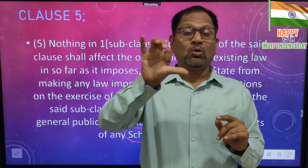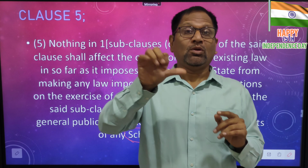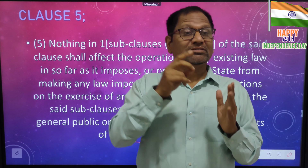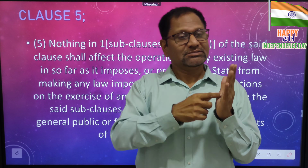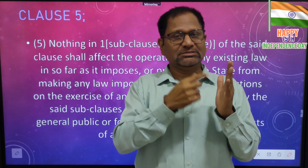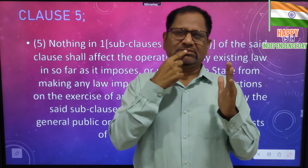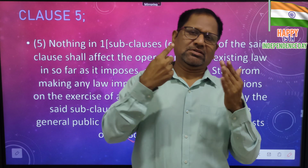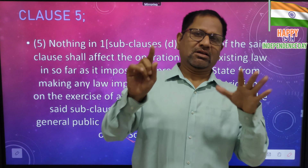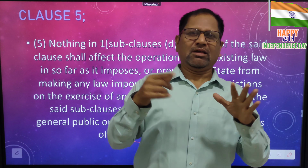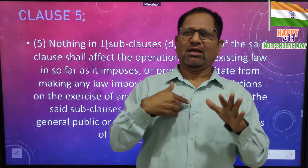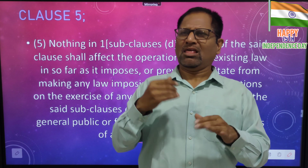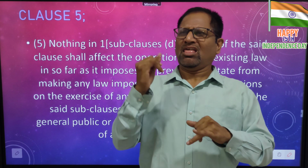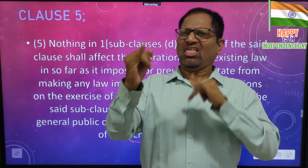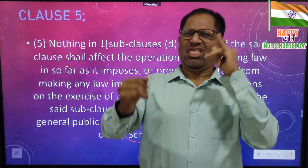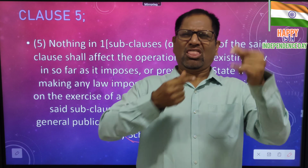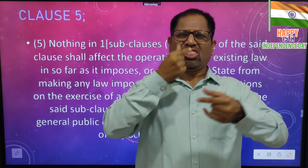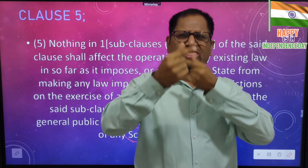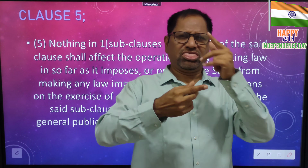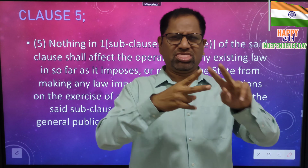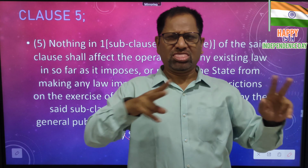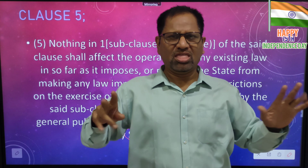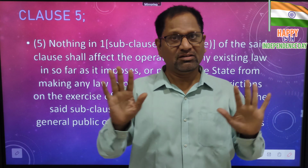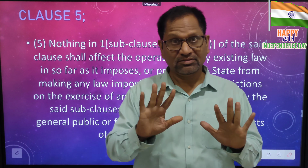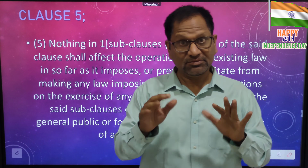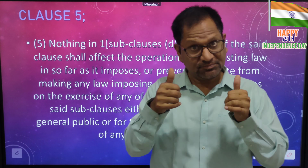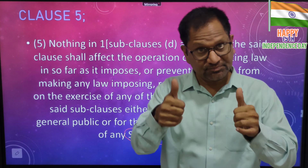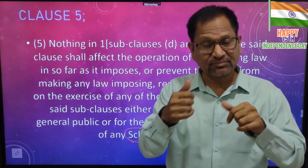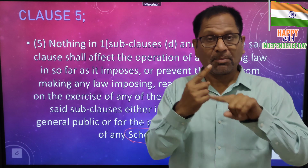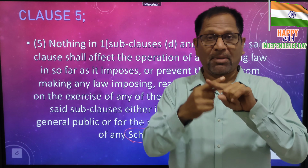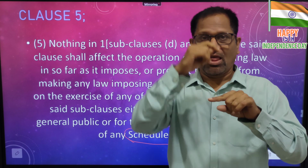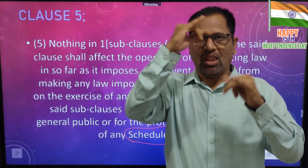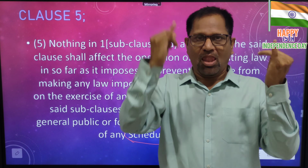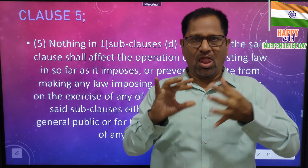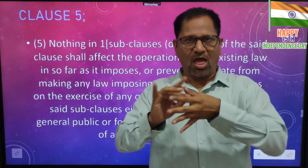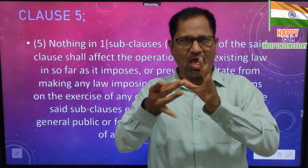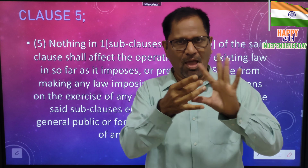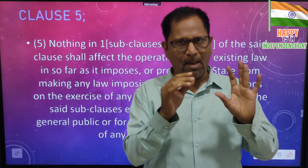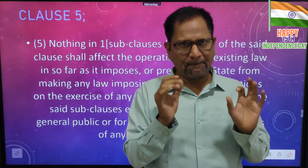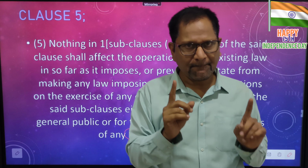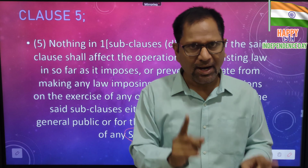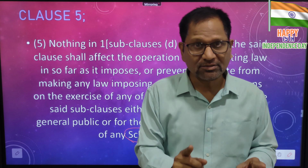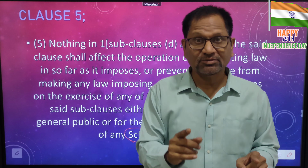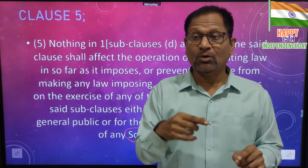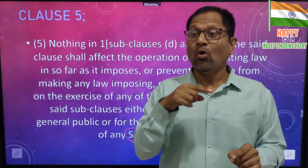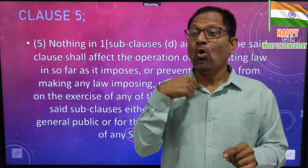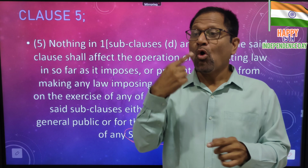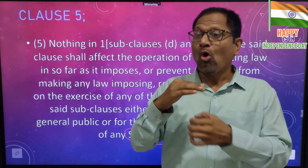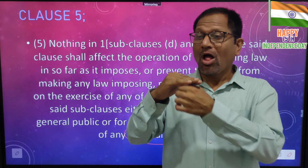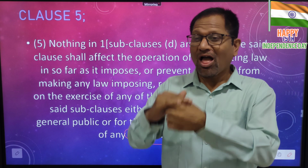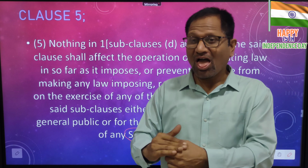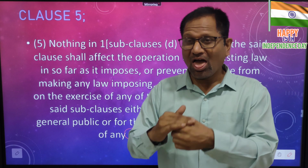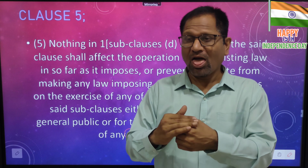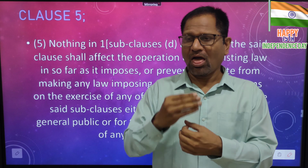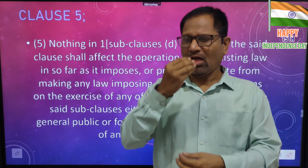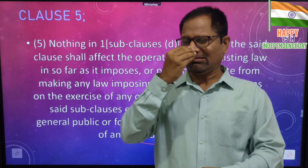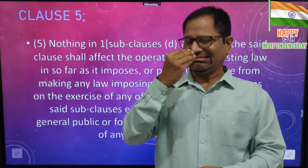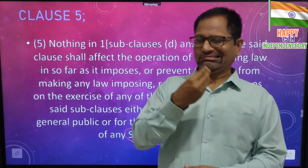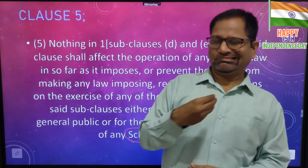पर जो रेस्ट्रिक्शन रहेगा राज्य के द्वारा वो रहेगा, क्योंकि हमें